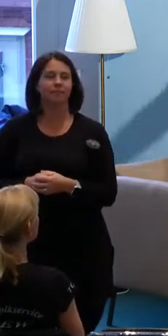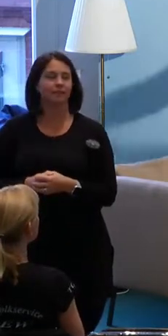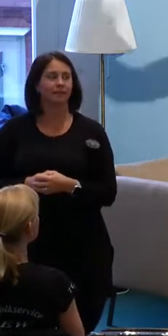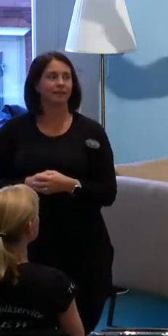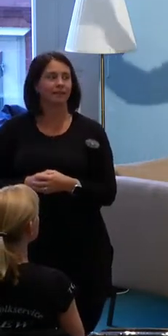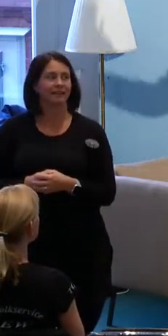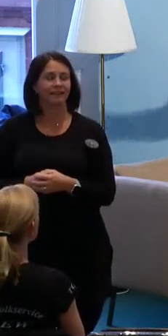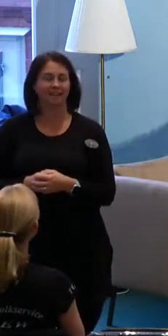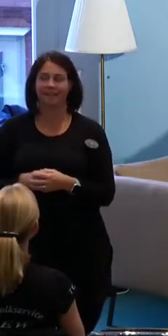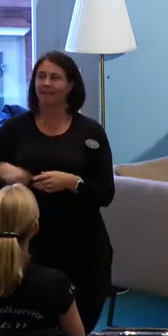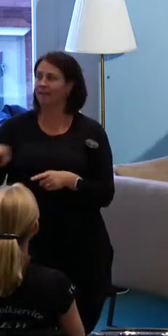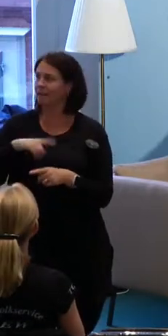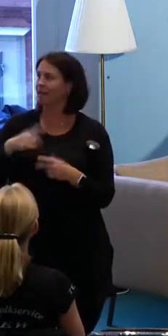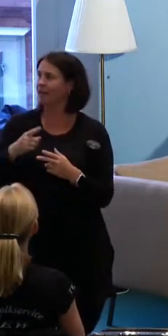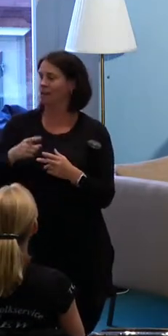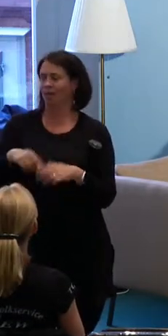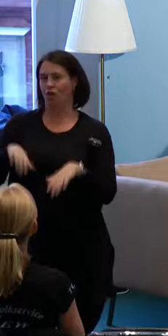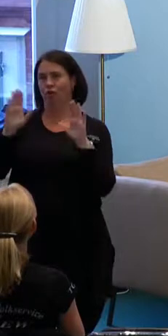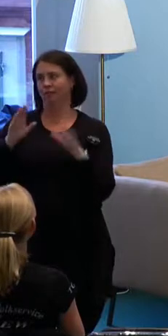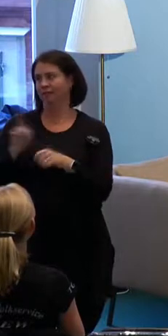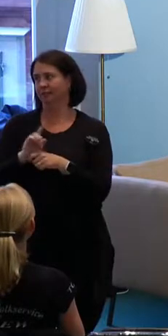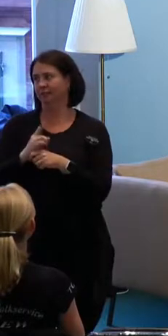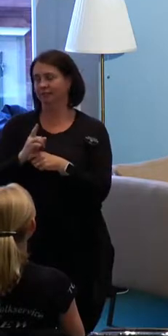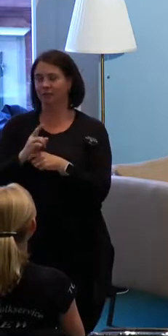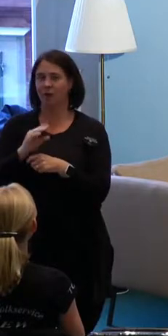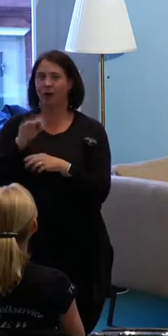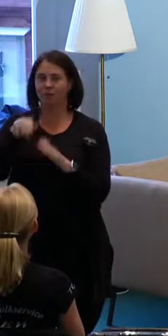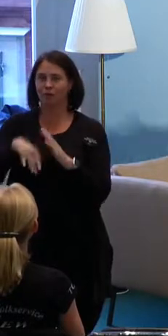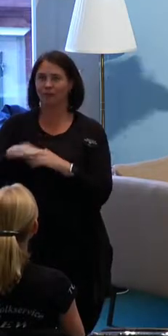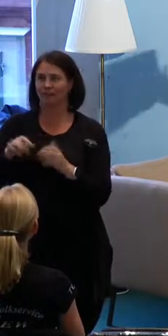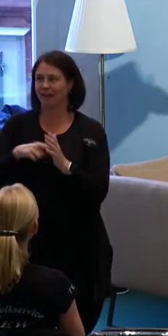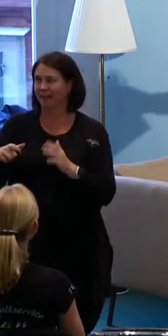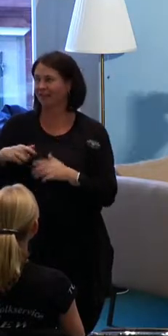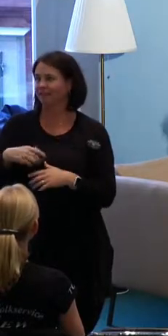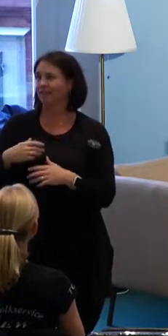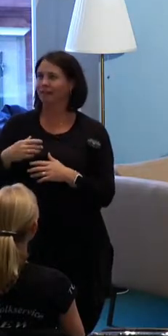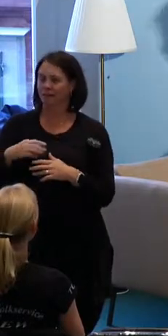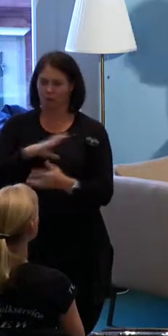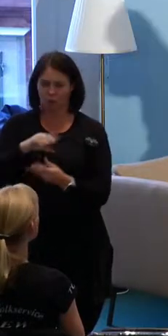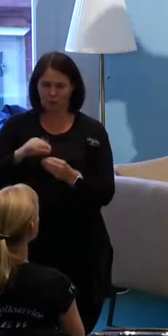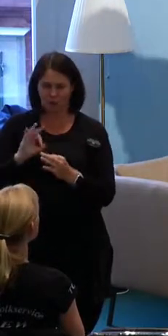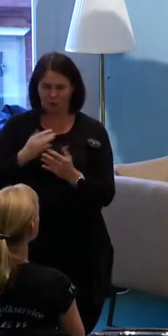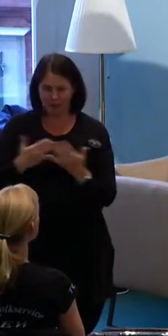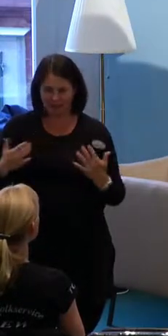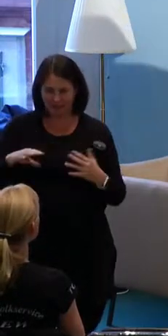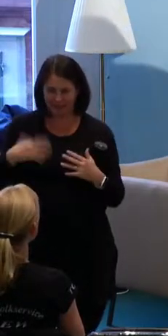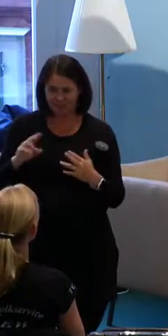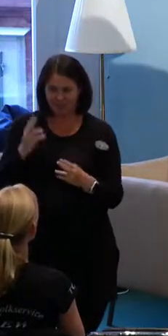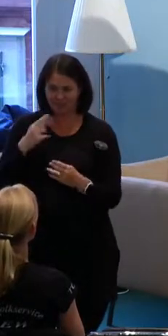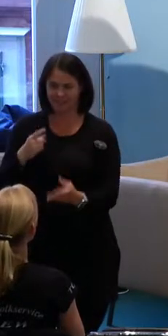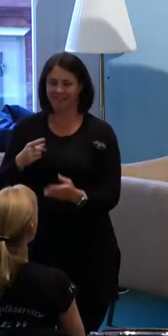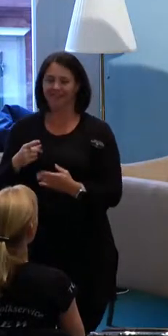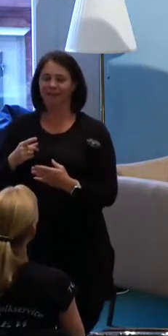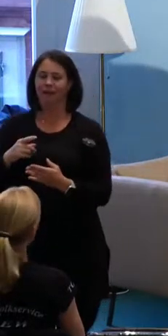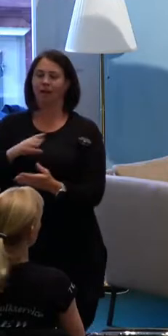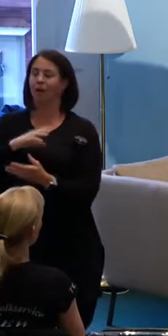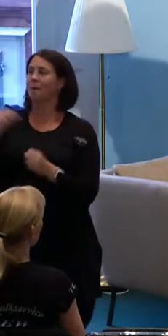Detta är... stor högtid, Almedalsveckan, för teckentolkare. Hur många hundra teckentolkare är det i